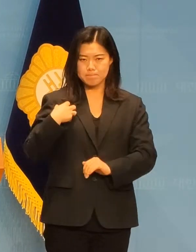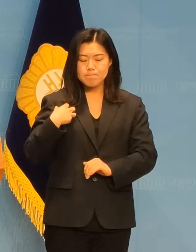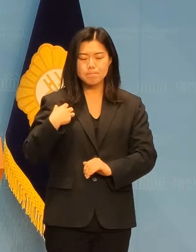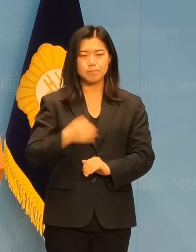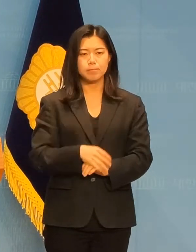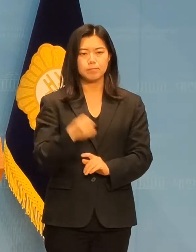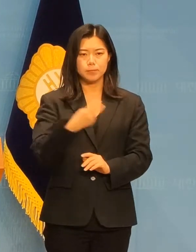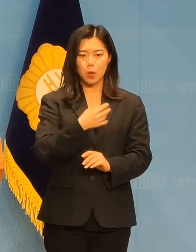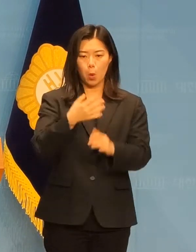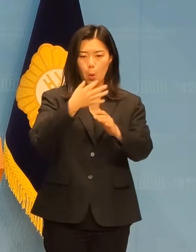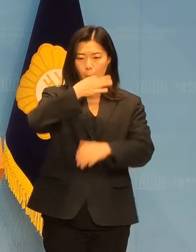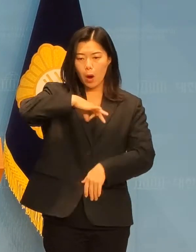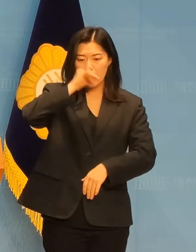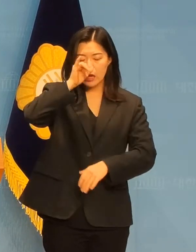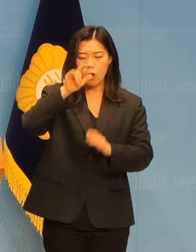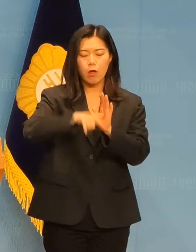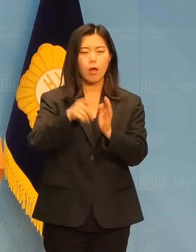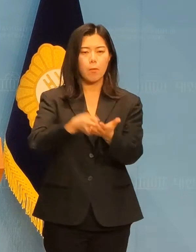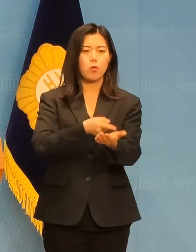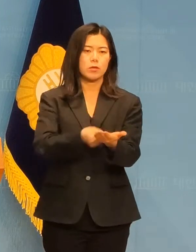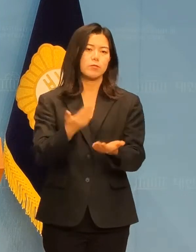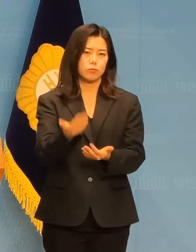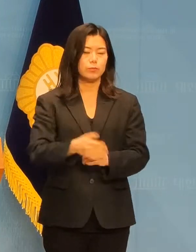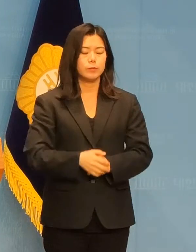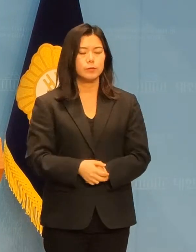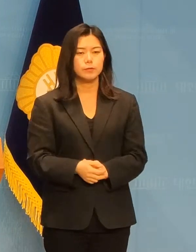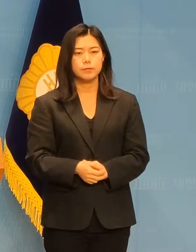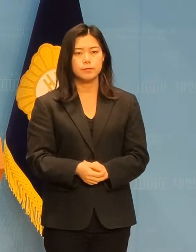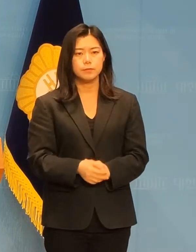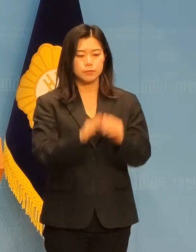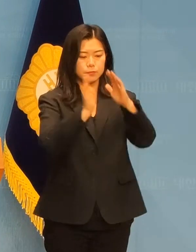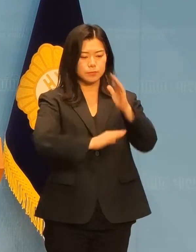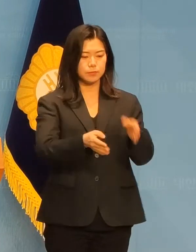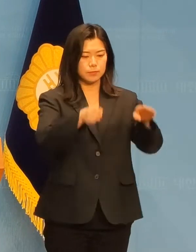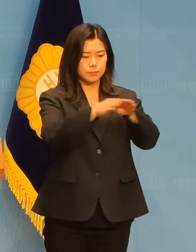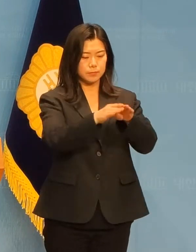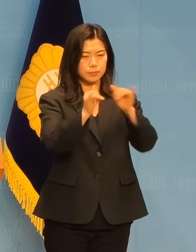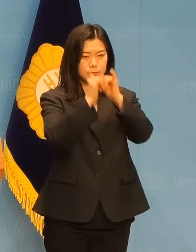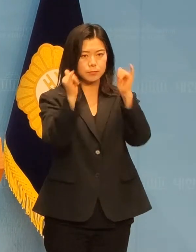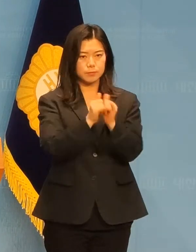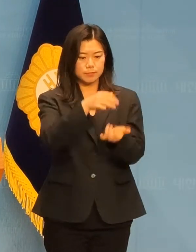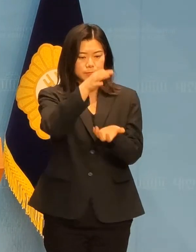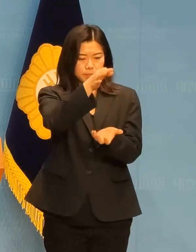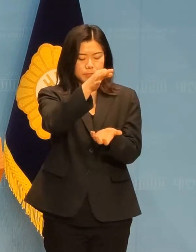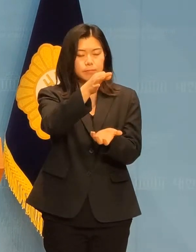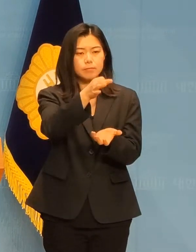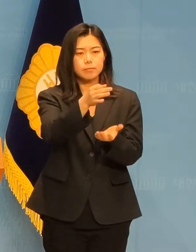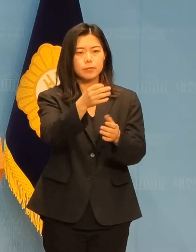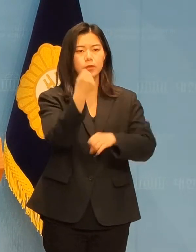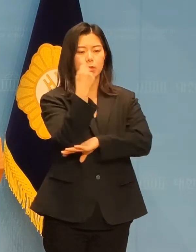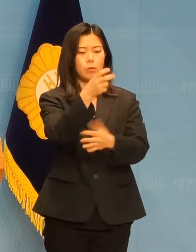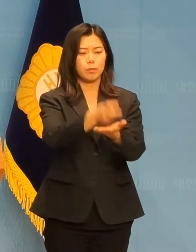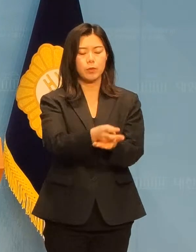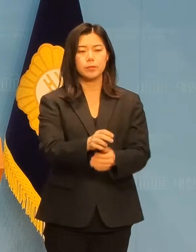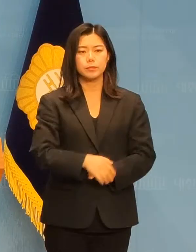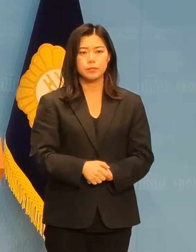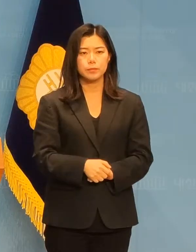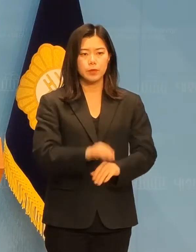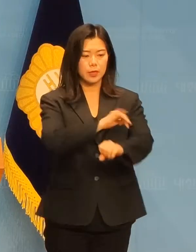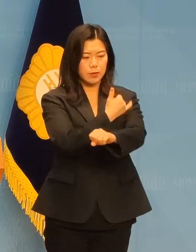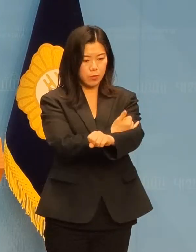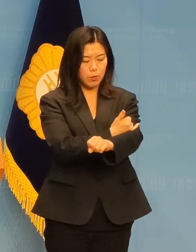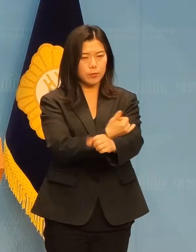따라 보상하는 구조를 제도화하는 법안입니다. 공공기관의 사회적 가치 실현에 관한 기본법은